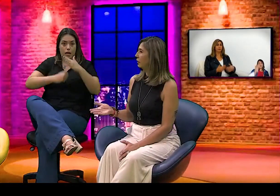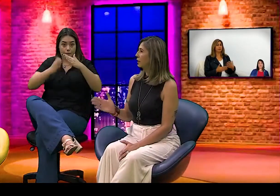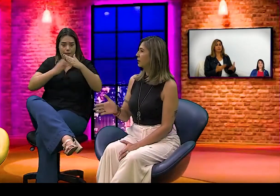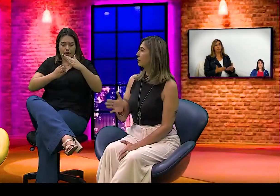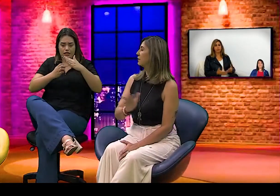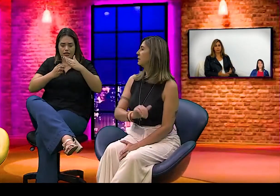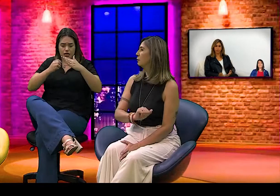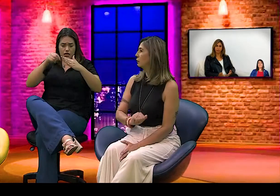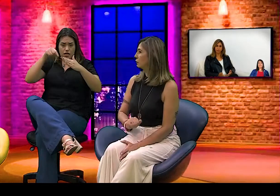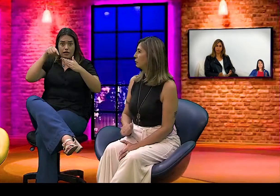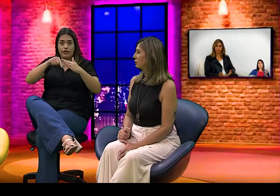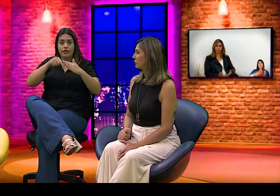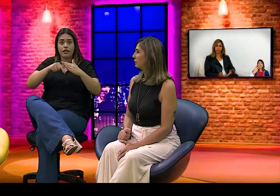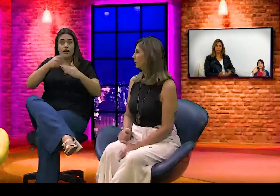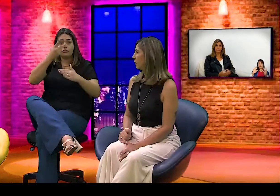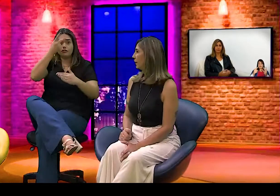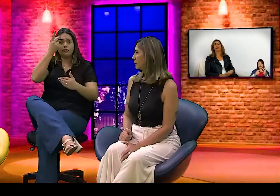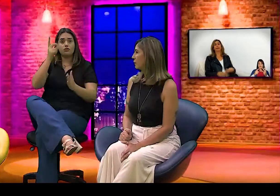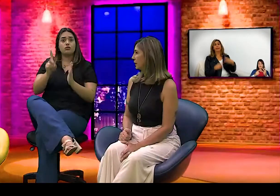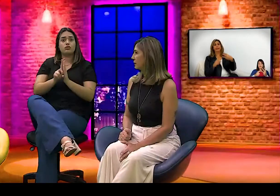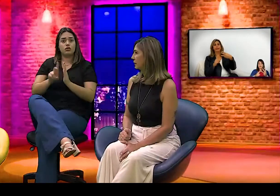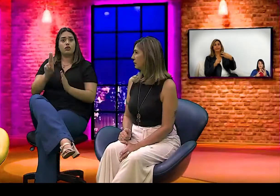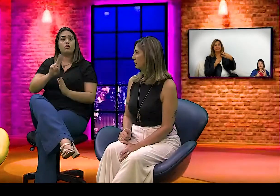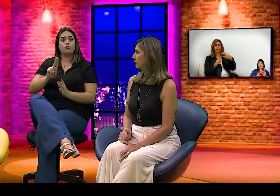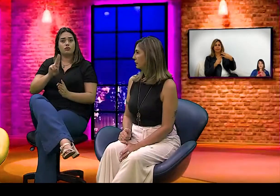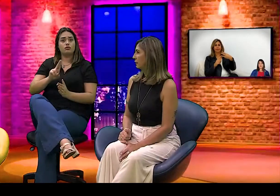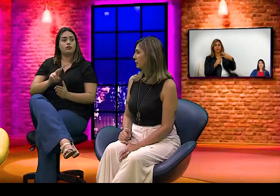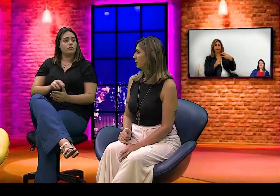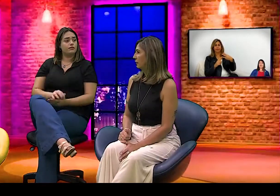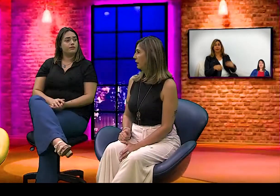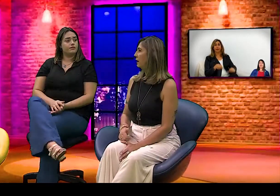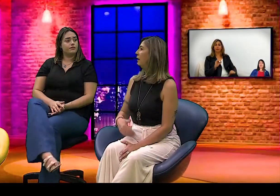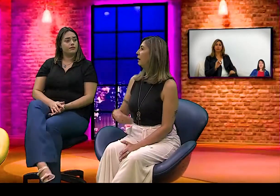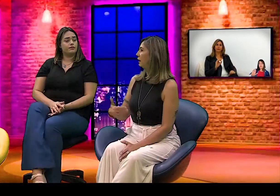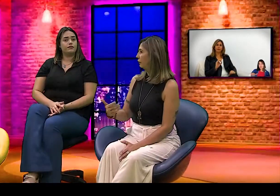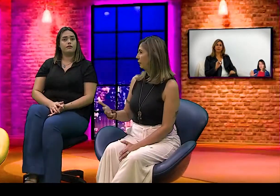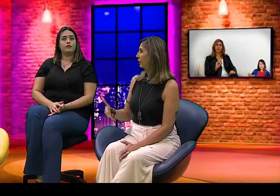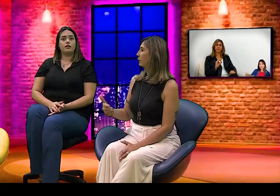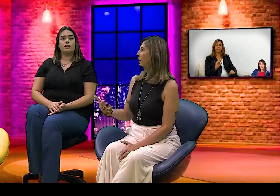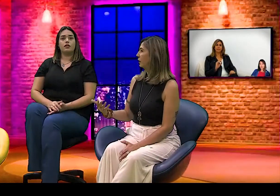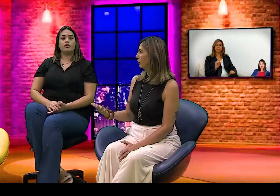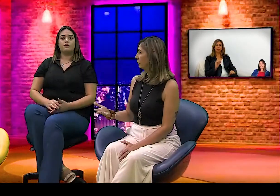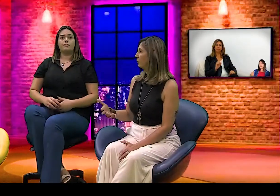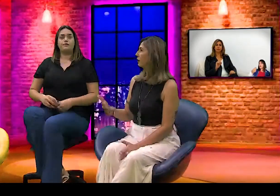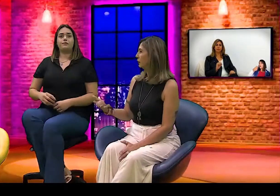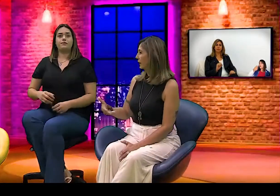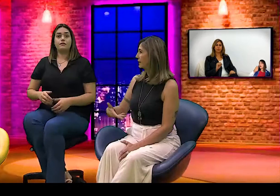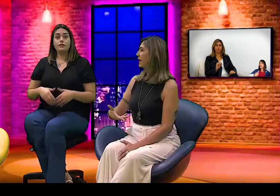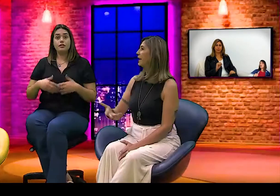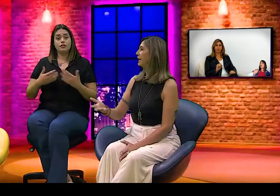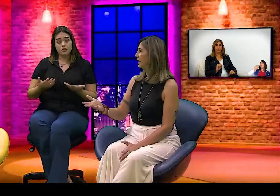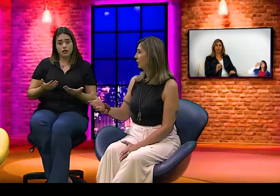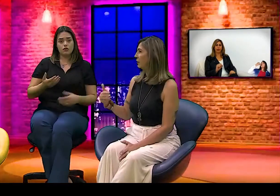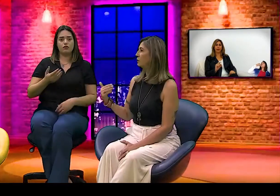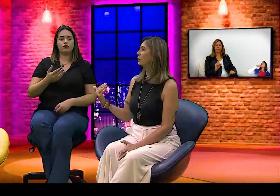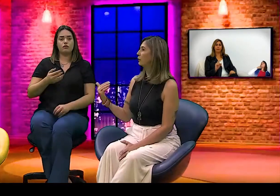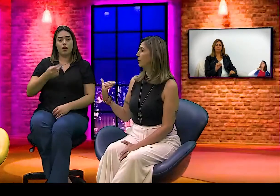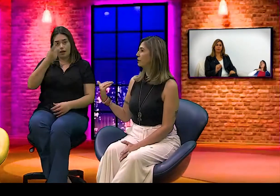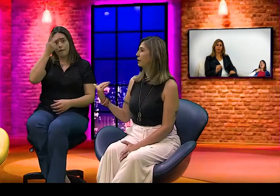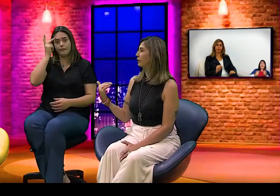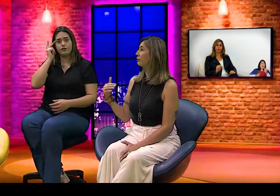ambiente, as pessoas faziam uso de determinada substância. E aí ele foi vendo aquilo, e para estar ali